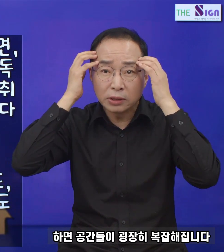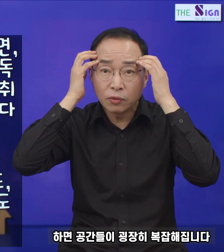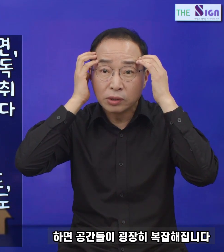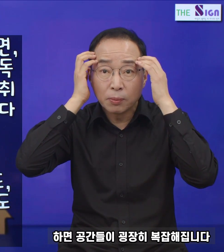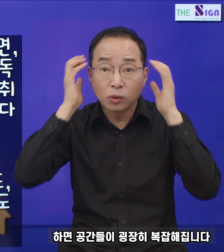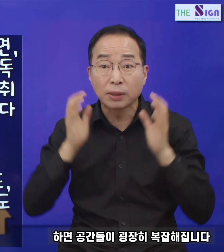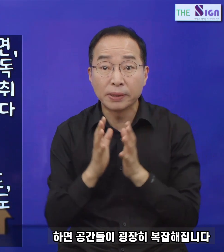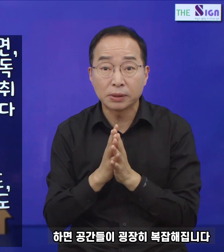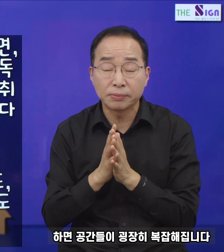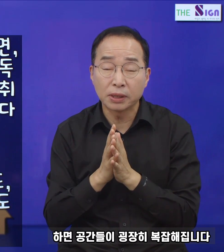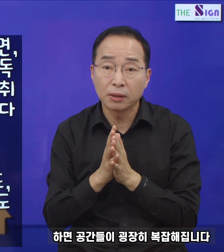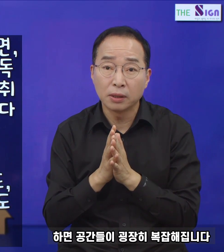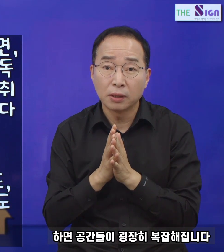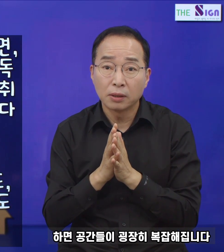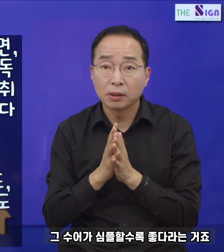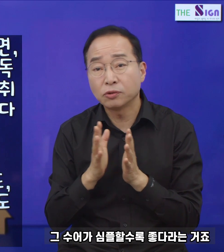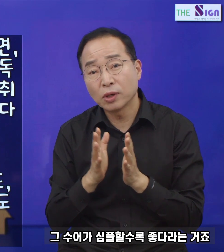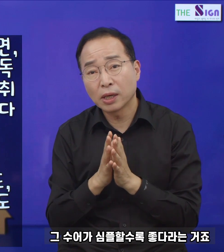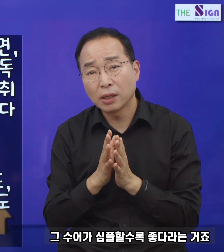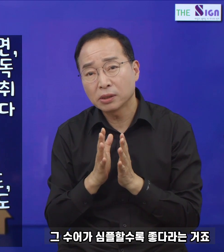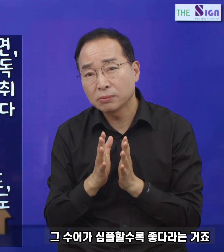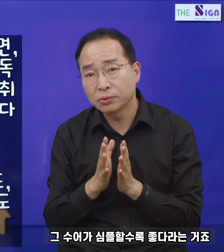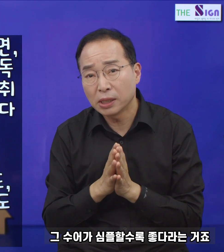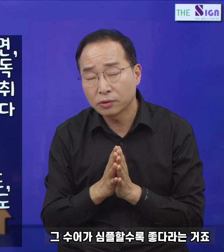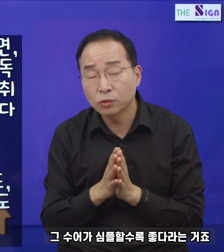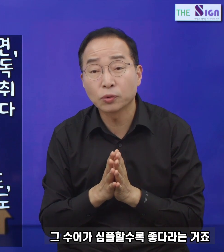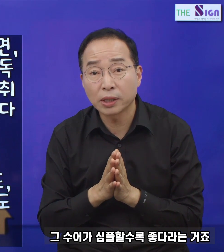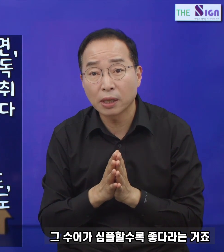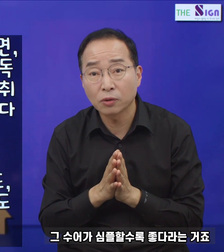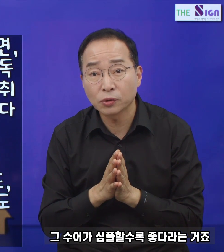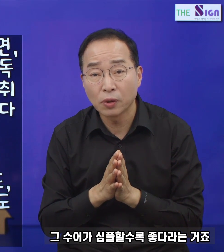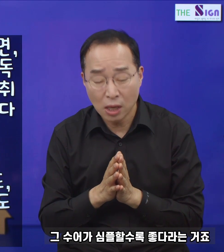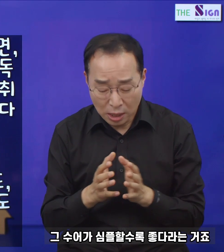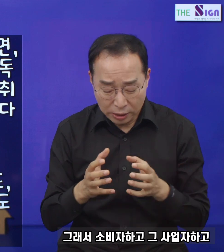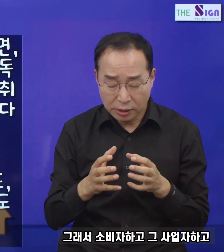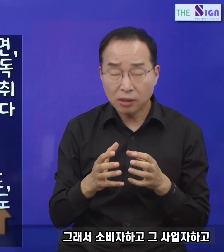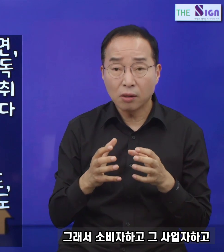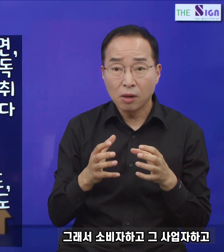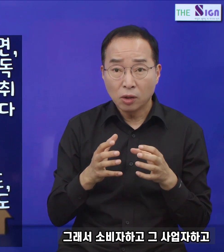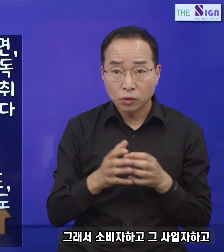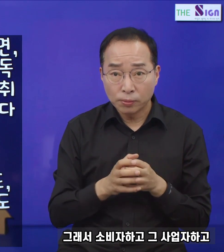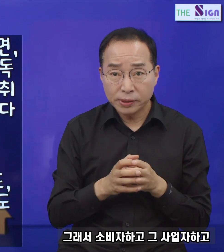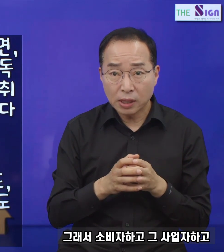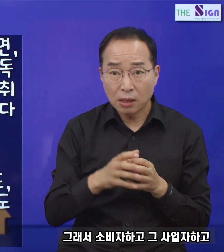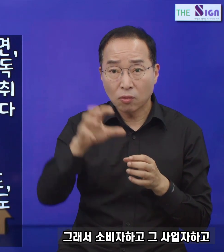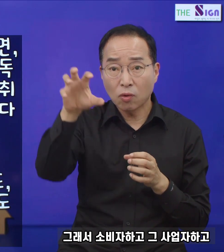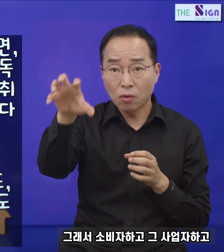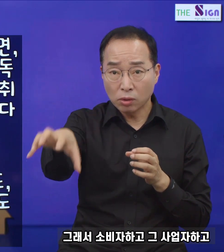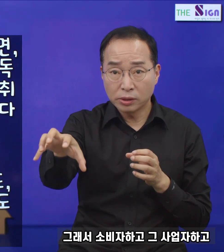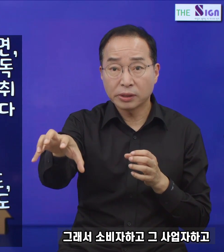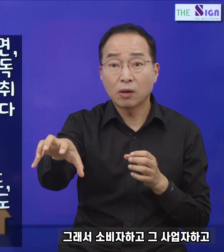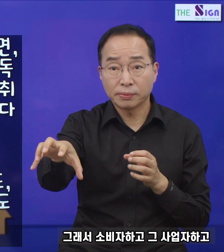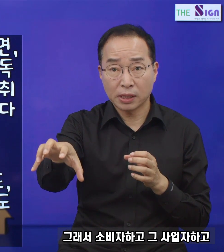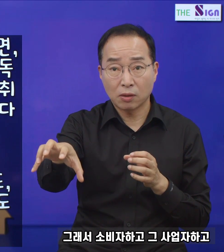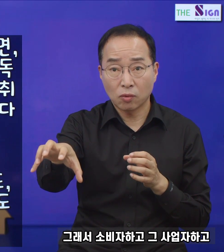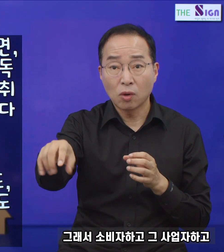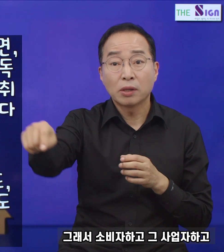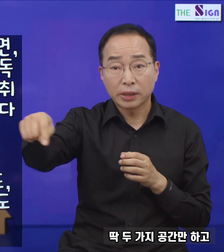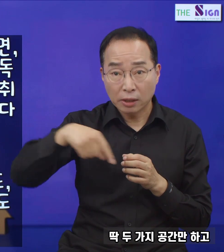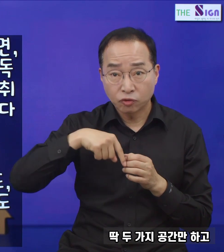굉장히 복잡해집니다. 그 수화가 심플할수록 좋다라는 거죠. 그래서 소비자하고 그 사업자하고 딱 두